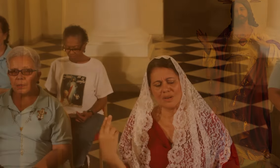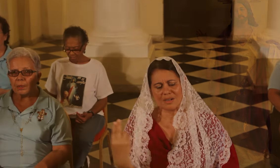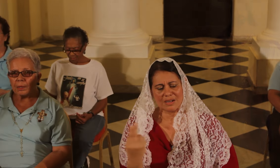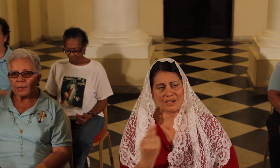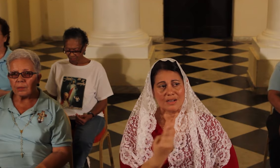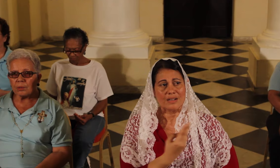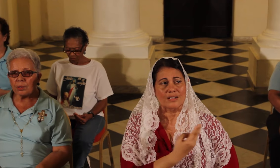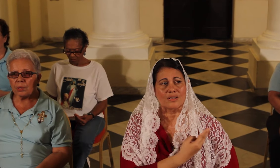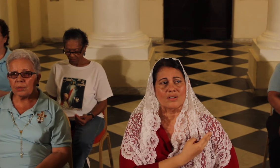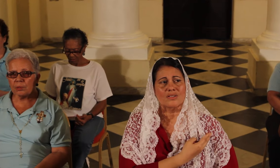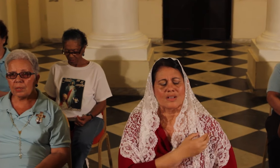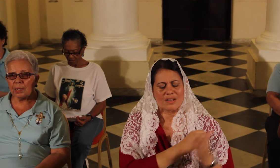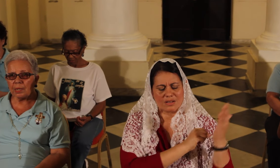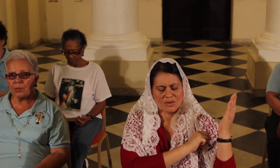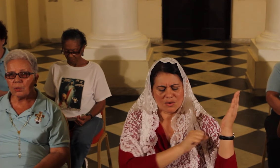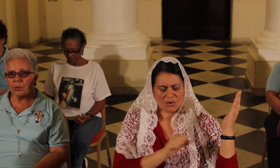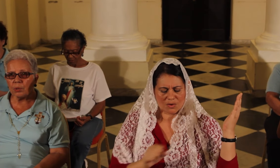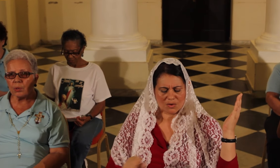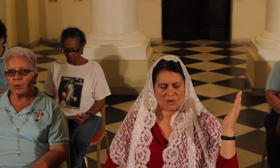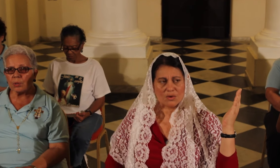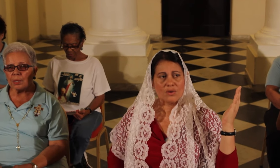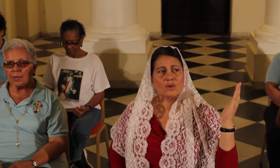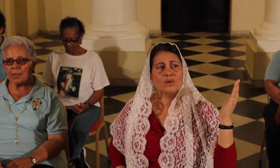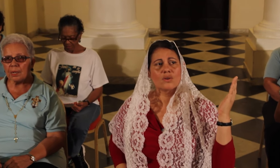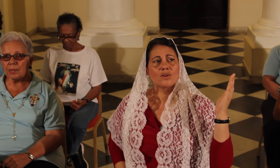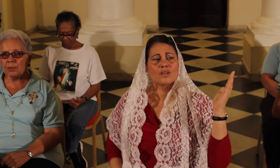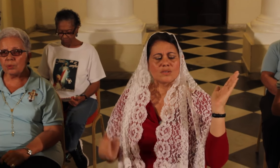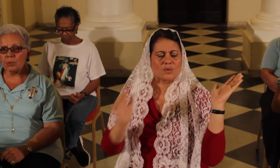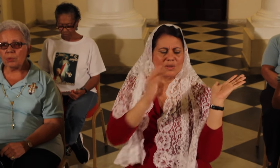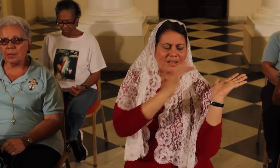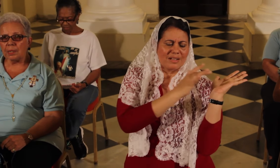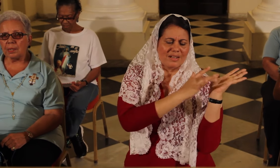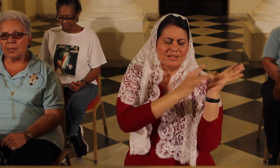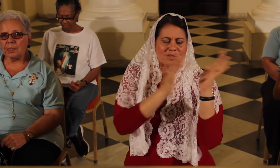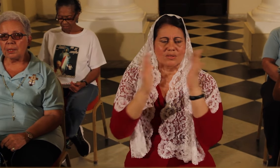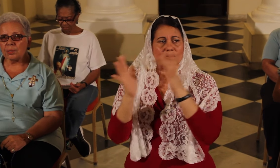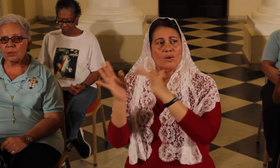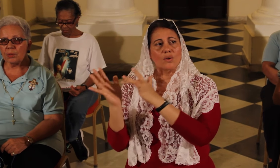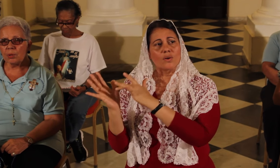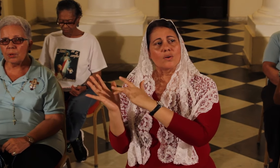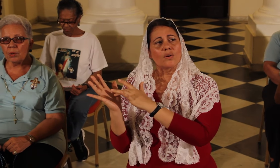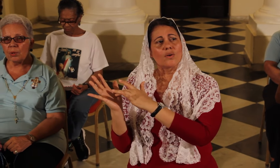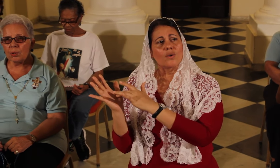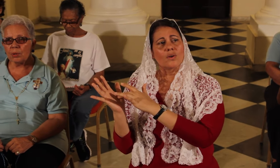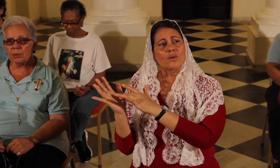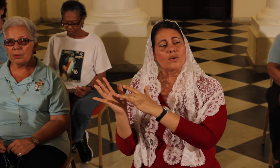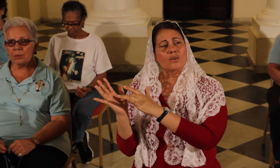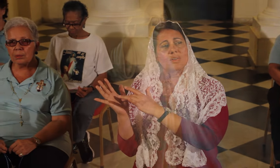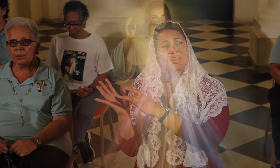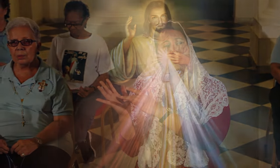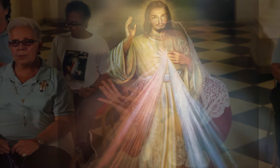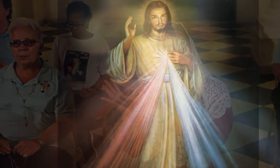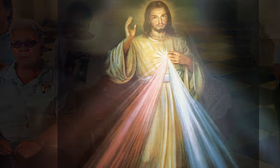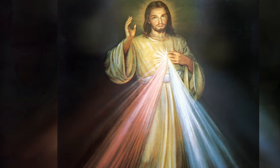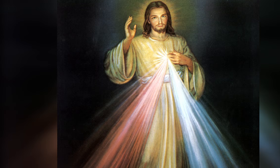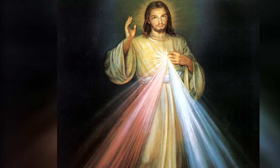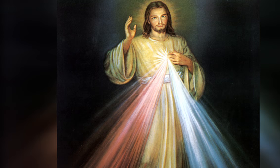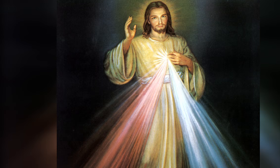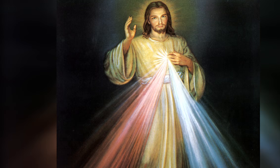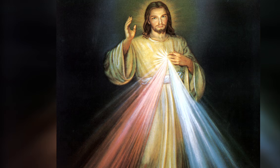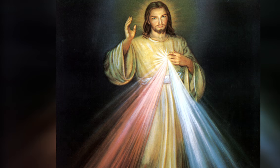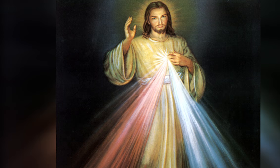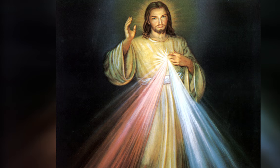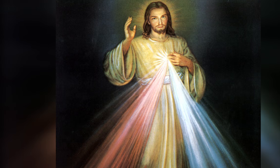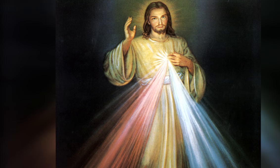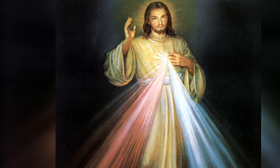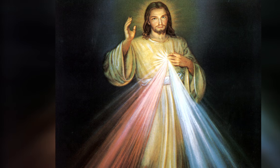Nuestro Señor Jesucristo, ten